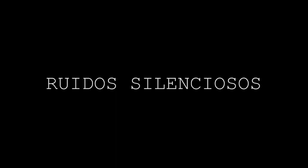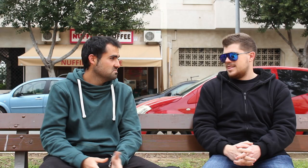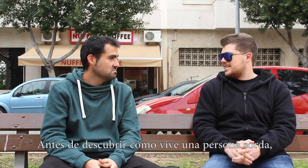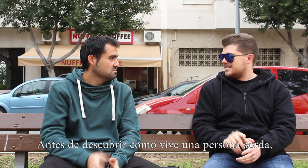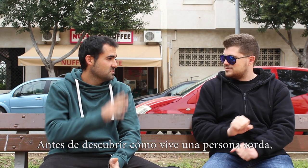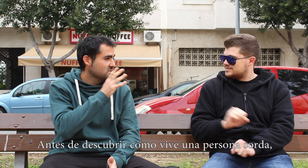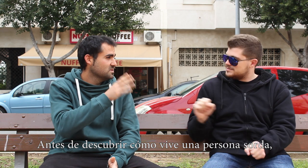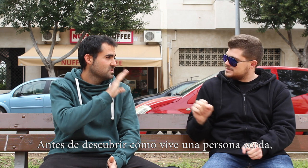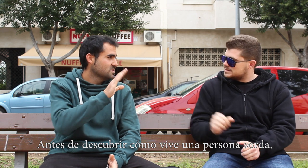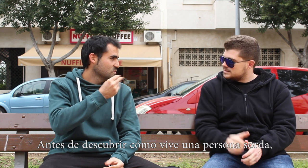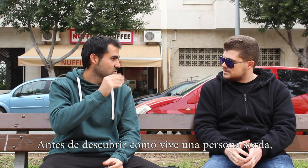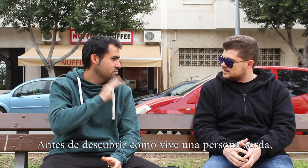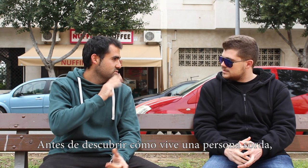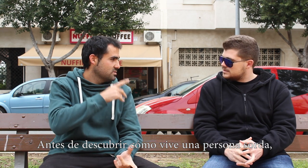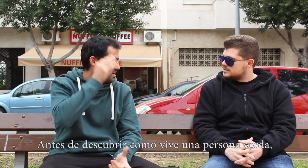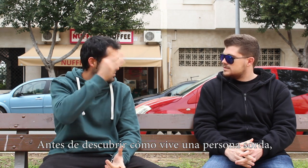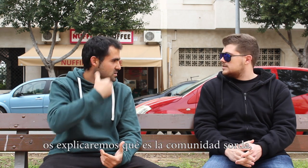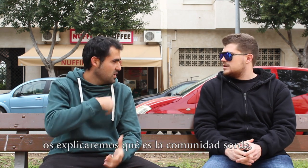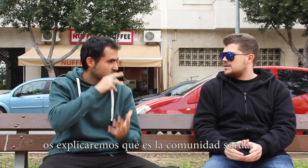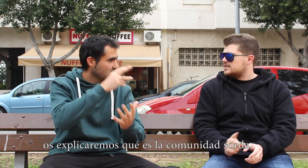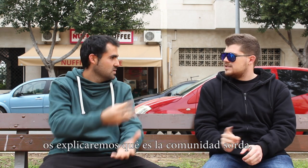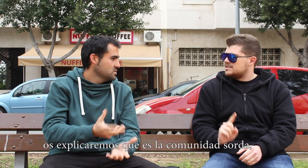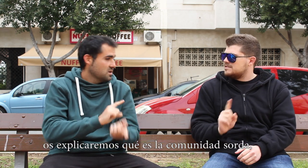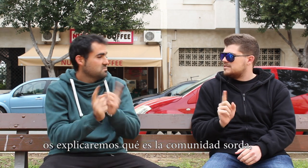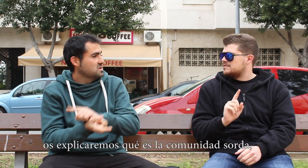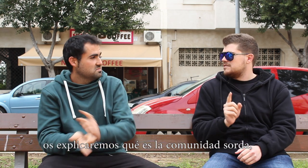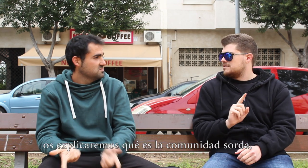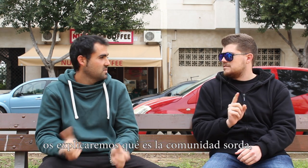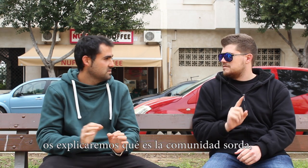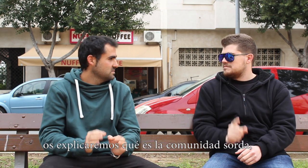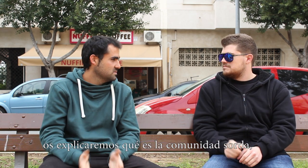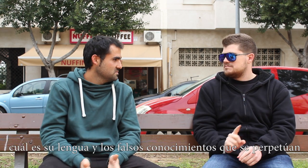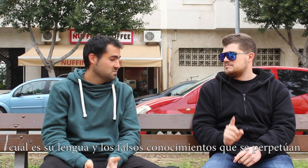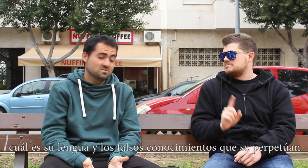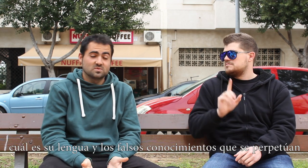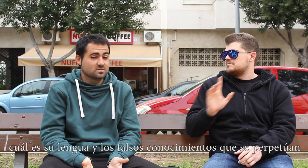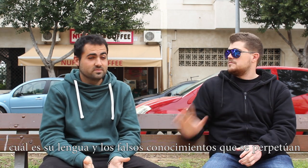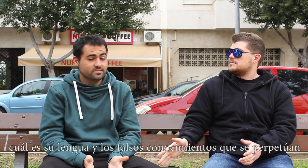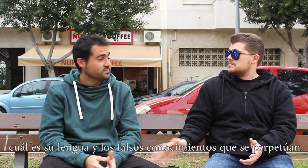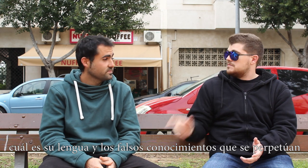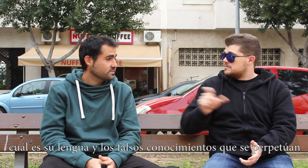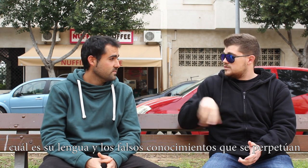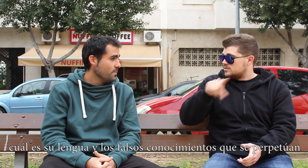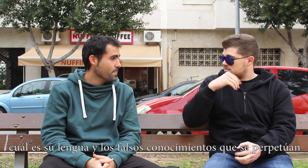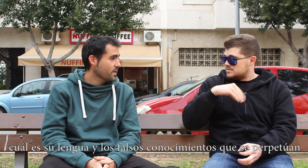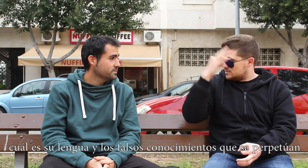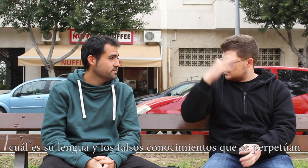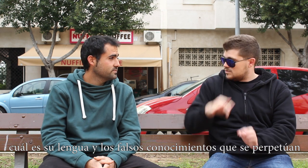Antes de descubrir cómo vive una persona sorda, os explicaremos qué es la comunidad sorda, cuál es su lengua y los falsos conocimientos que se